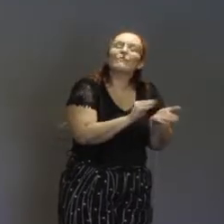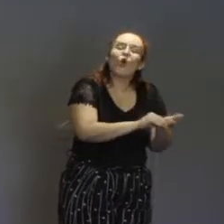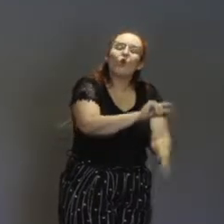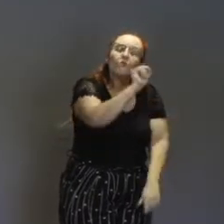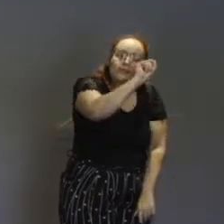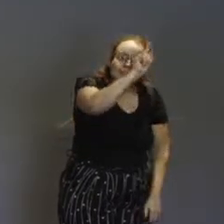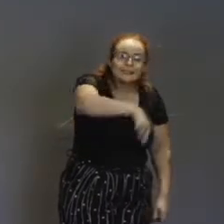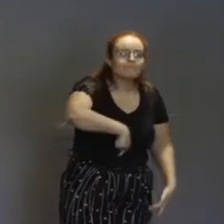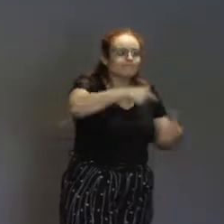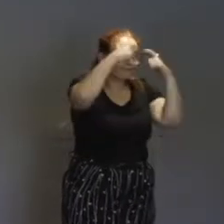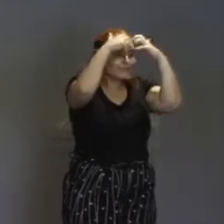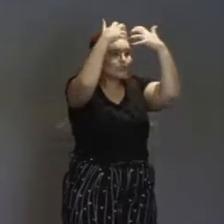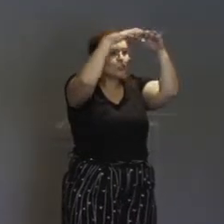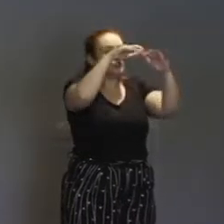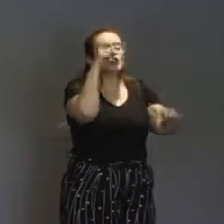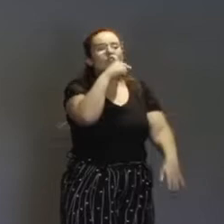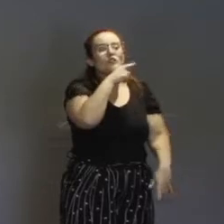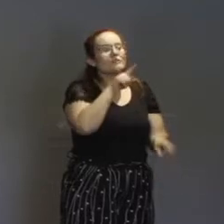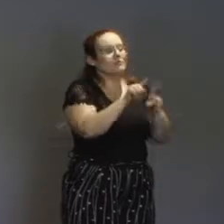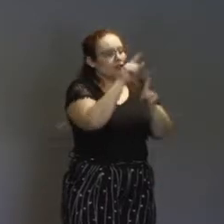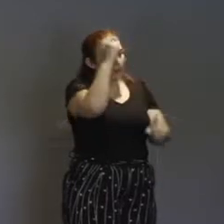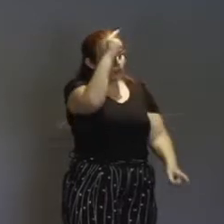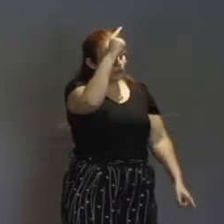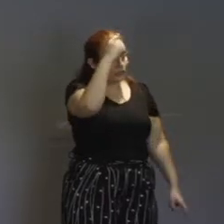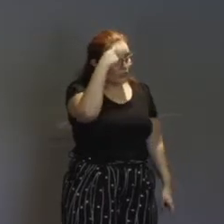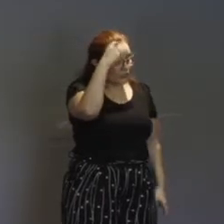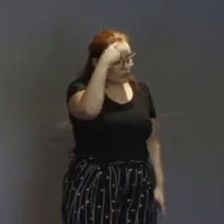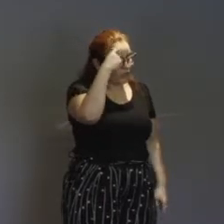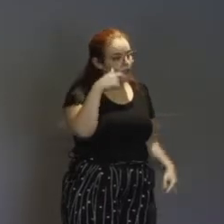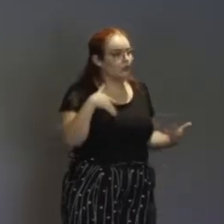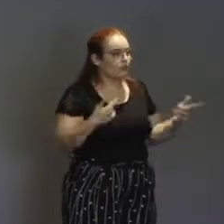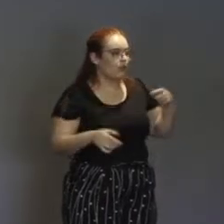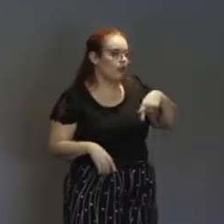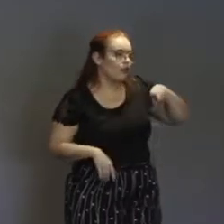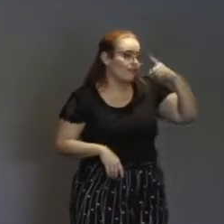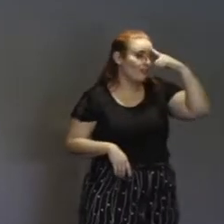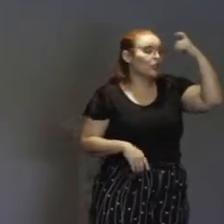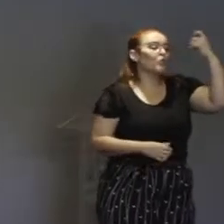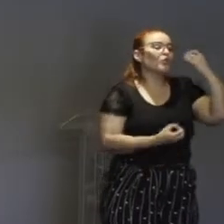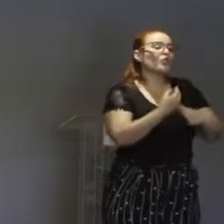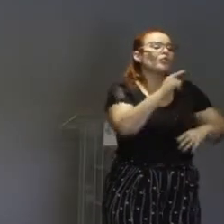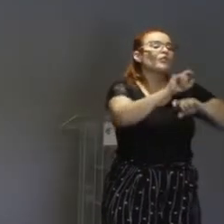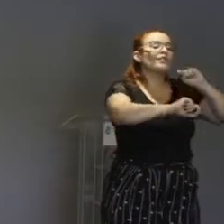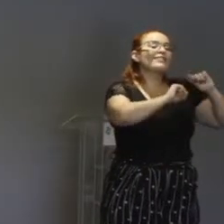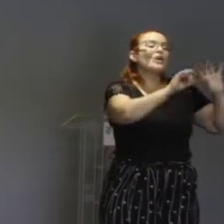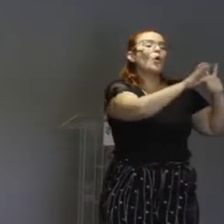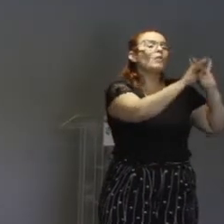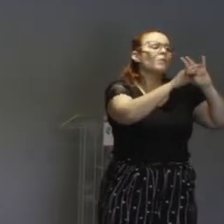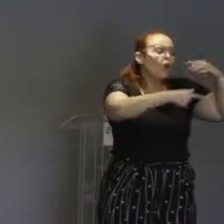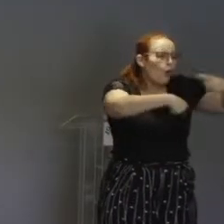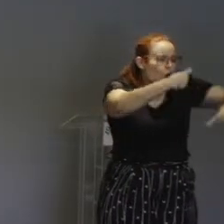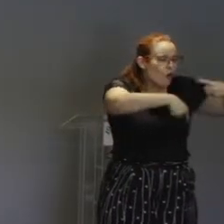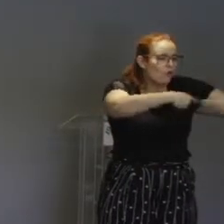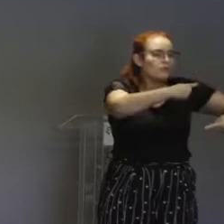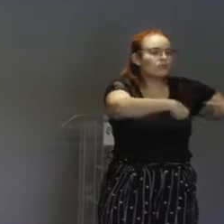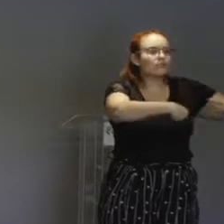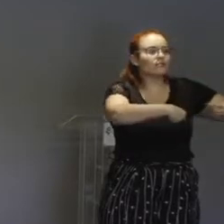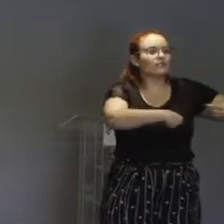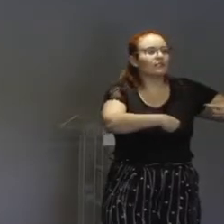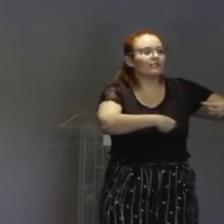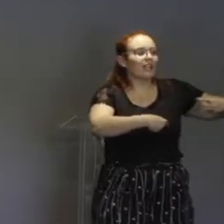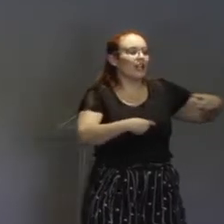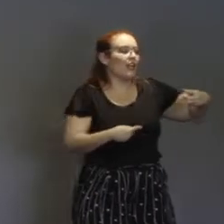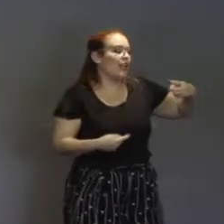raciocínio crítico e a criatividade. Então, ele resolveu organizar as Olimpíadas do raciocínio crítico nas escolas